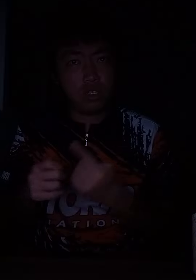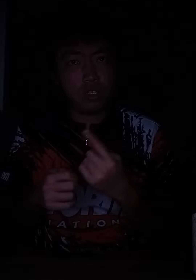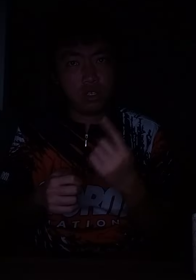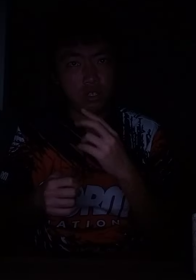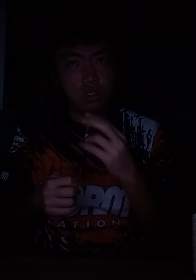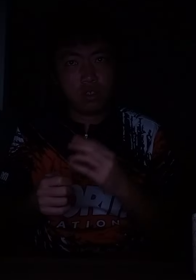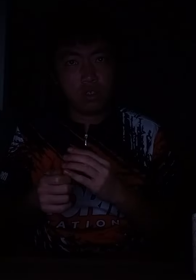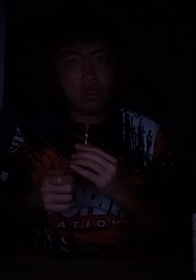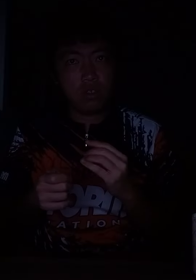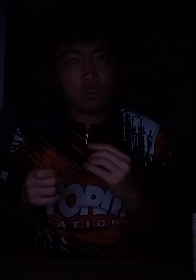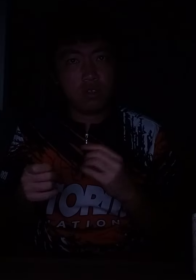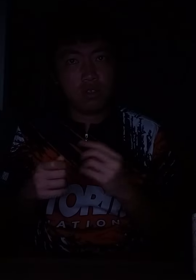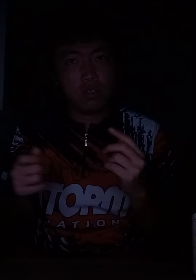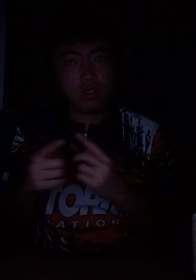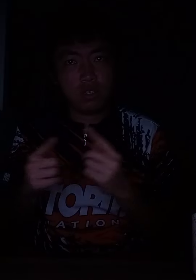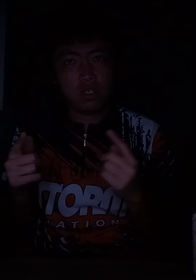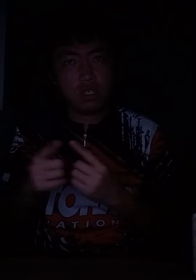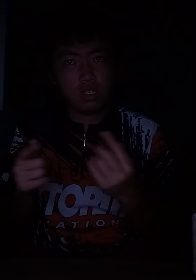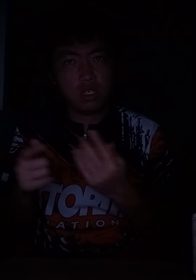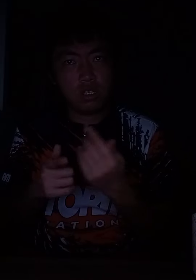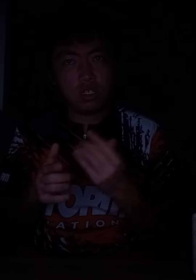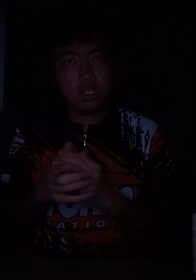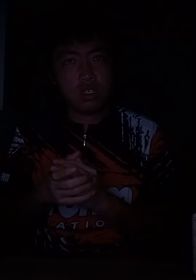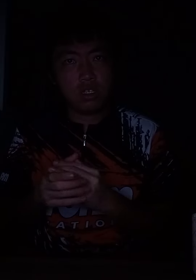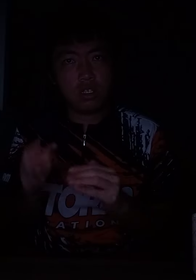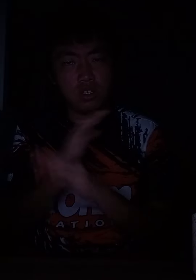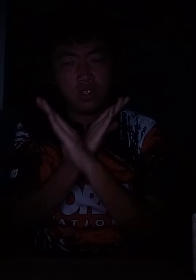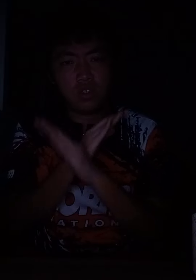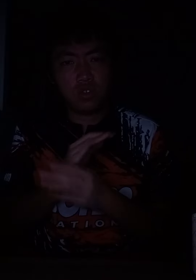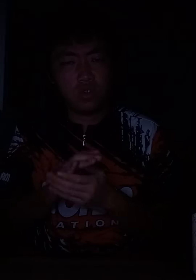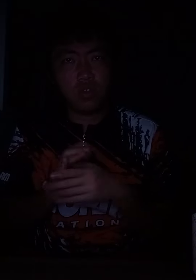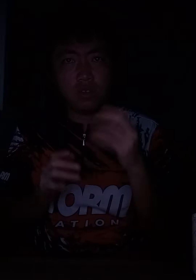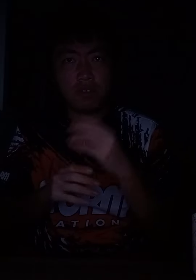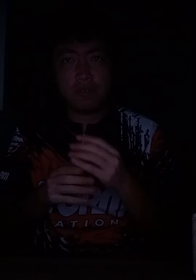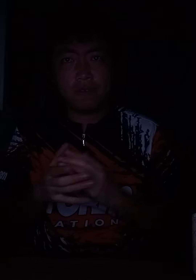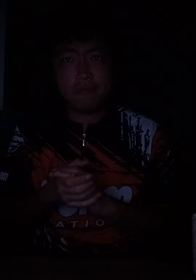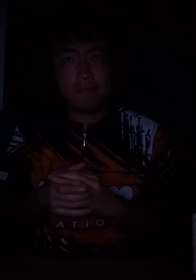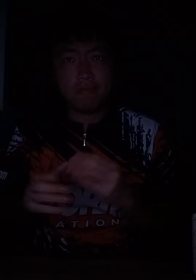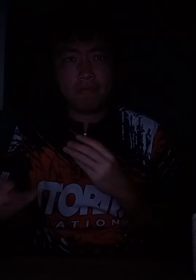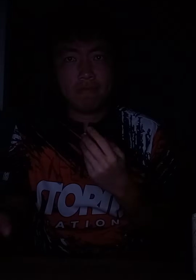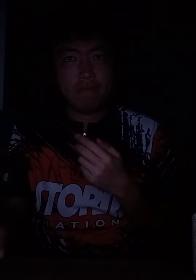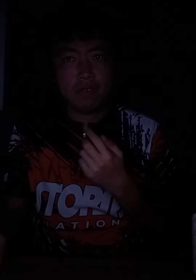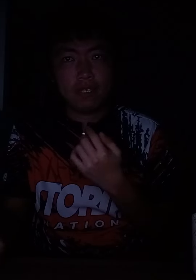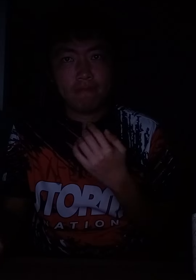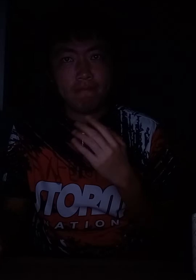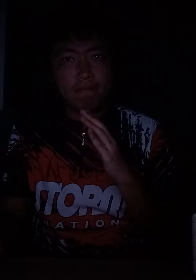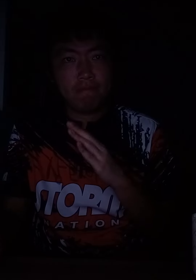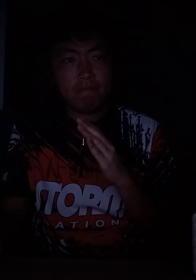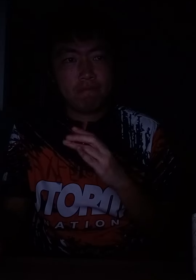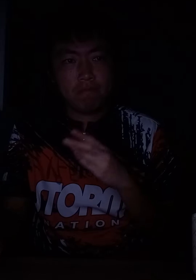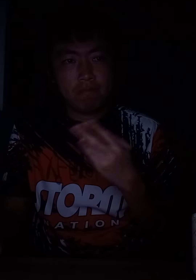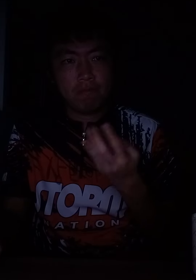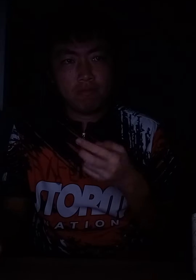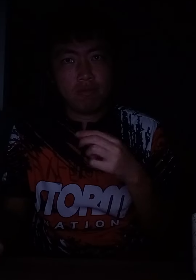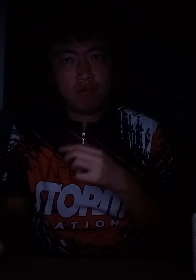말씀하셨죠. 여러분들이 많이 이렇게 생각하시면 안 됩니다. 여자들이 왜 밤늦게 들어가냐? 그렇지 않습니다. 여성들도